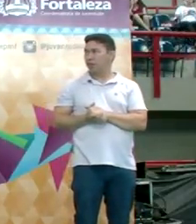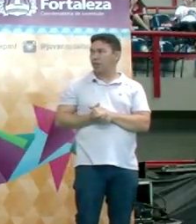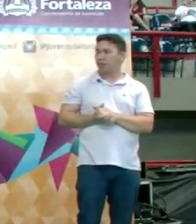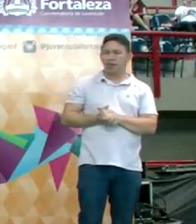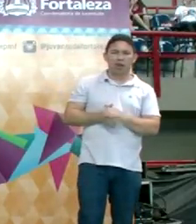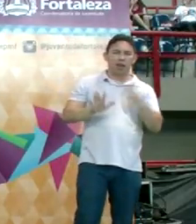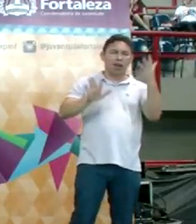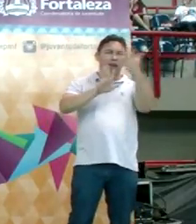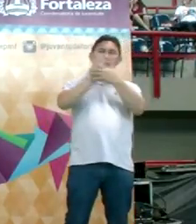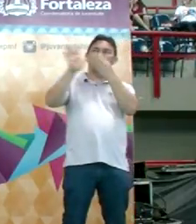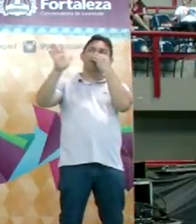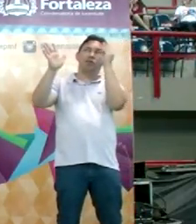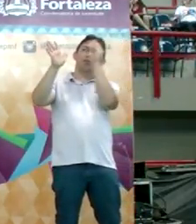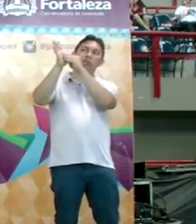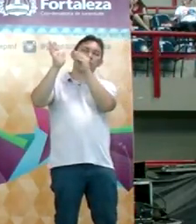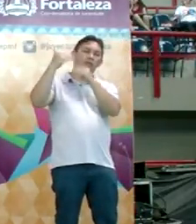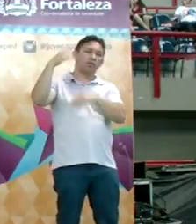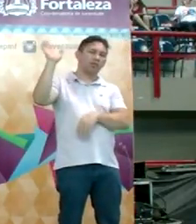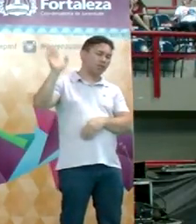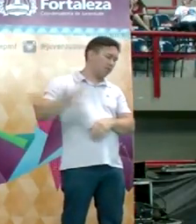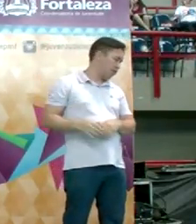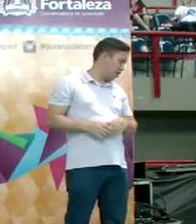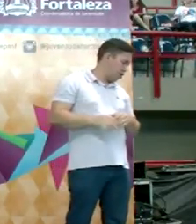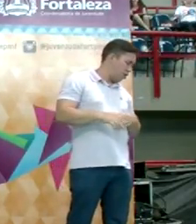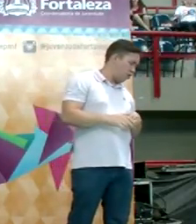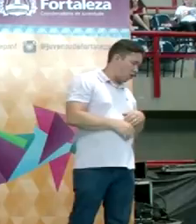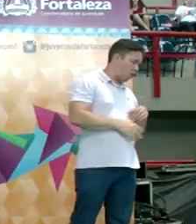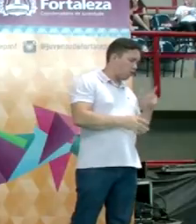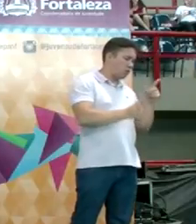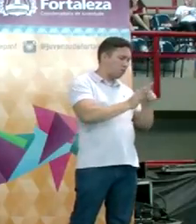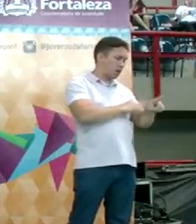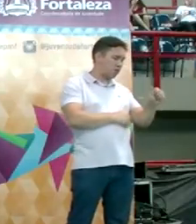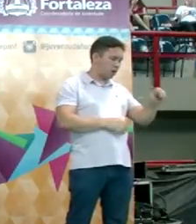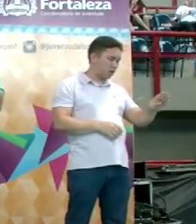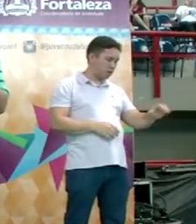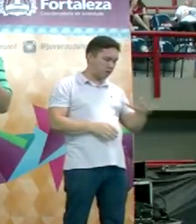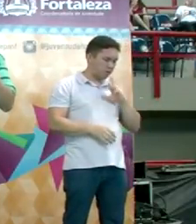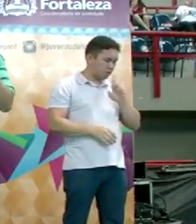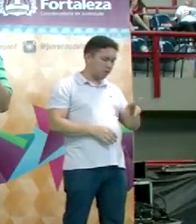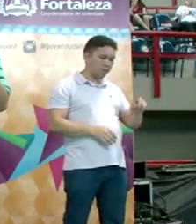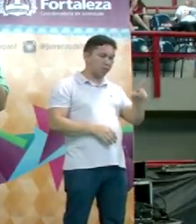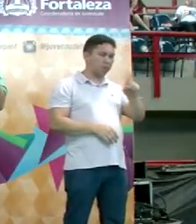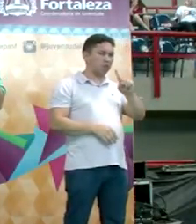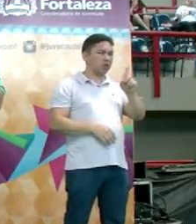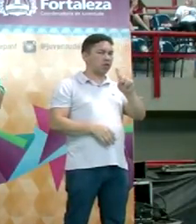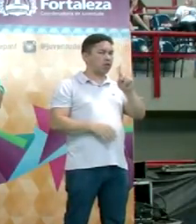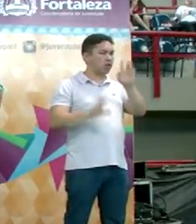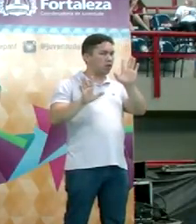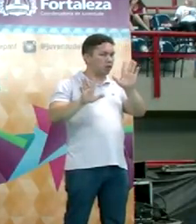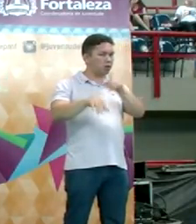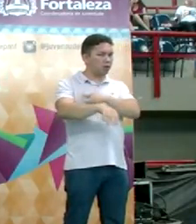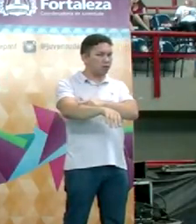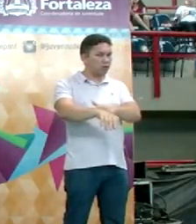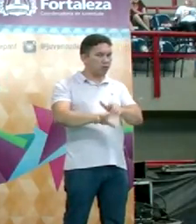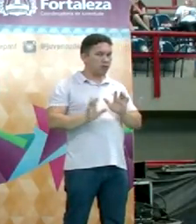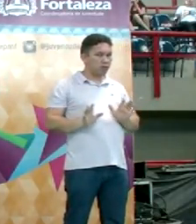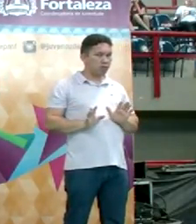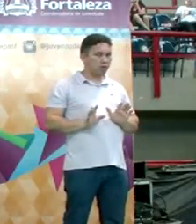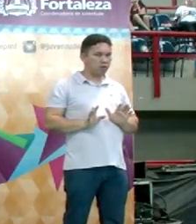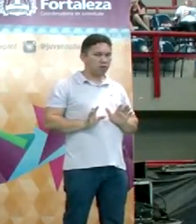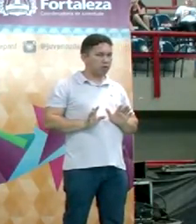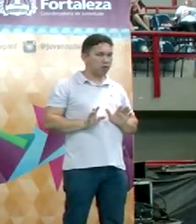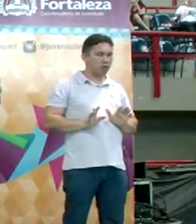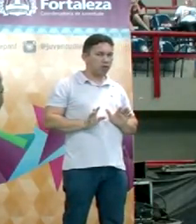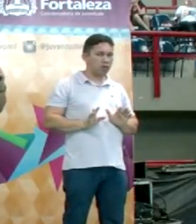Eu não vou ler o texto, eu estou sempre começando a ler o texto está chato, não vou ler o texto, eu vou logo para as questões. Não